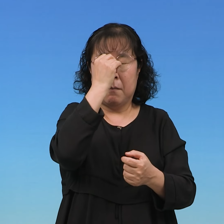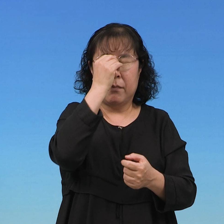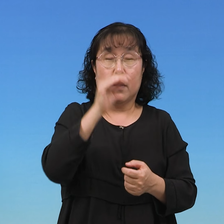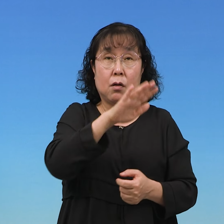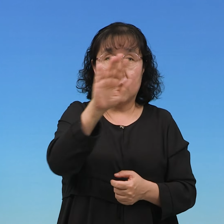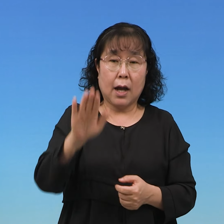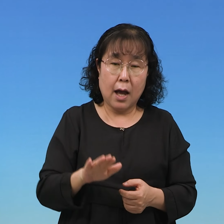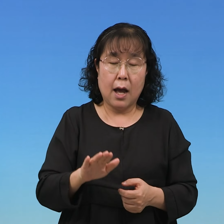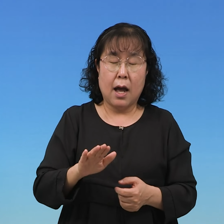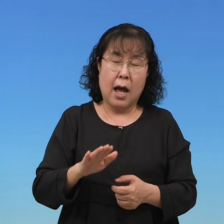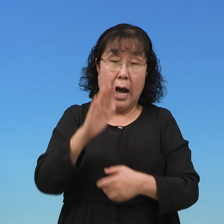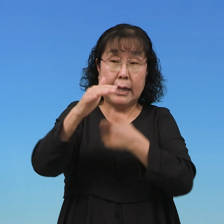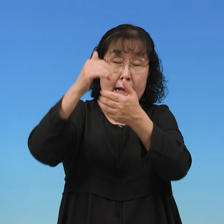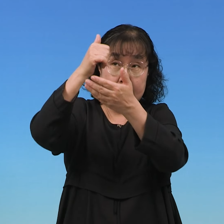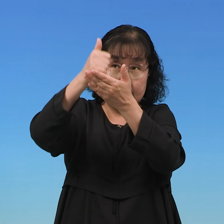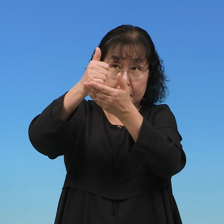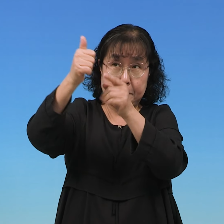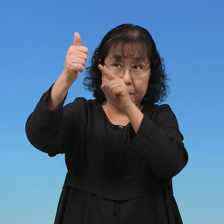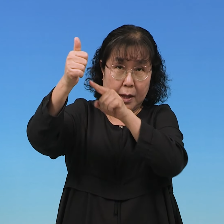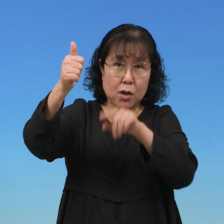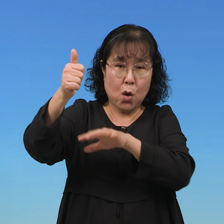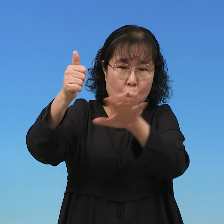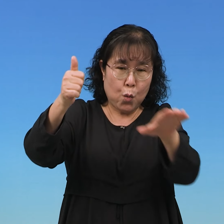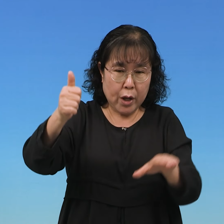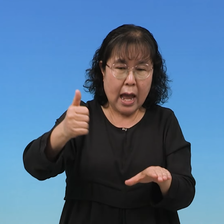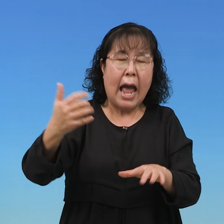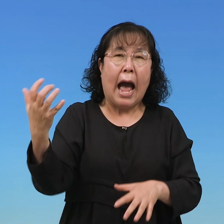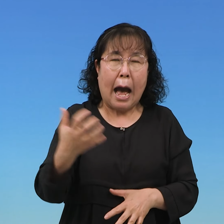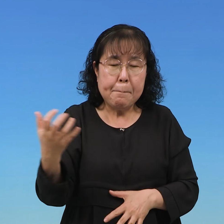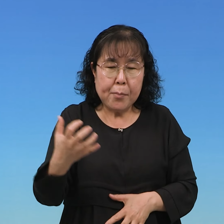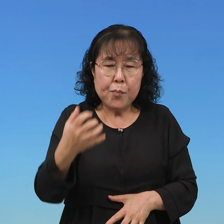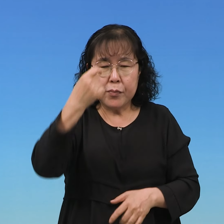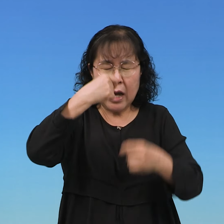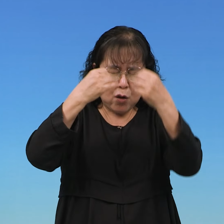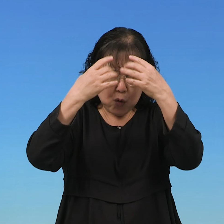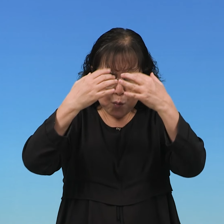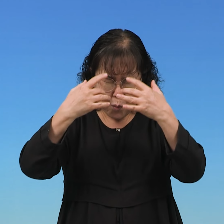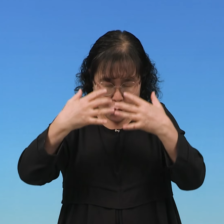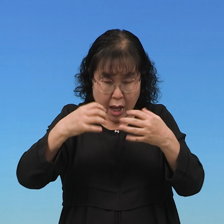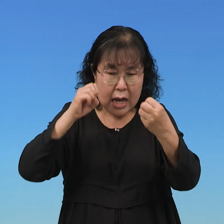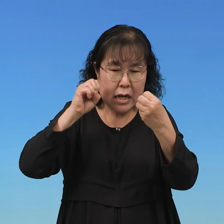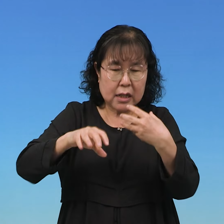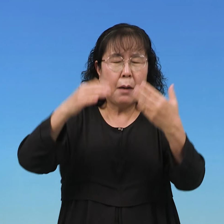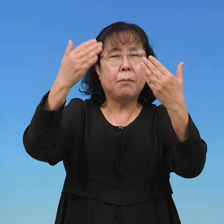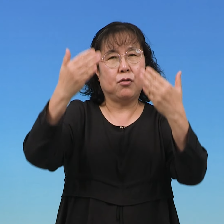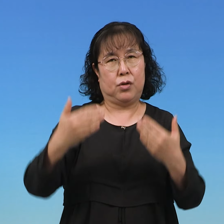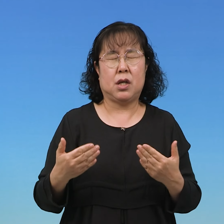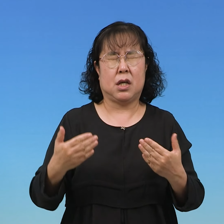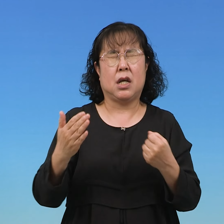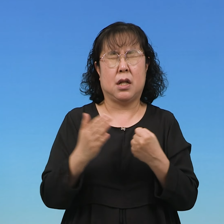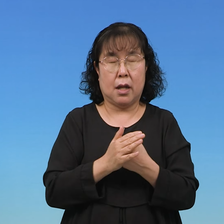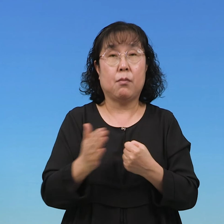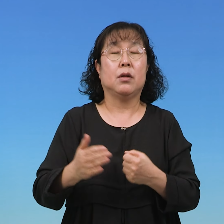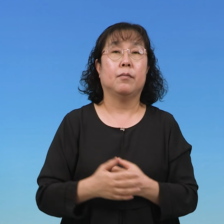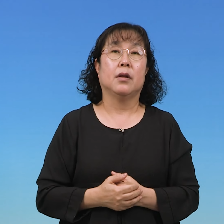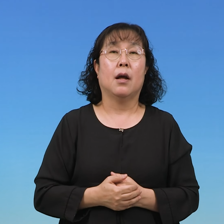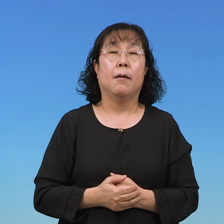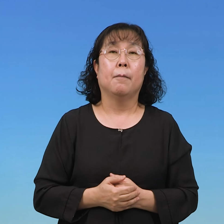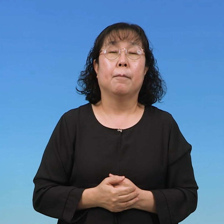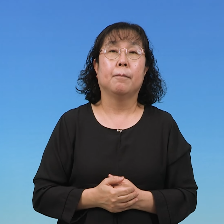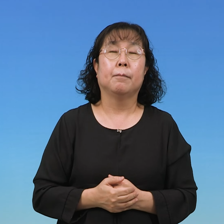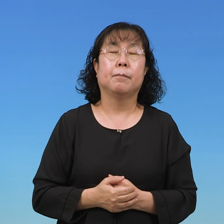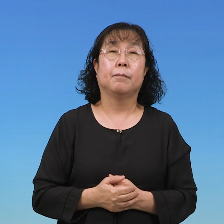것은 하나님께서 우리의 아픔과 눈물에 음을 맞추어 주시기 때문입니다. 제가